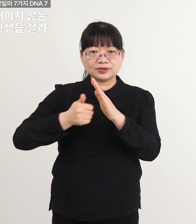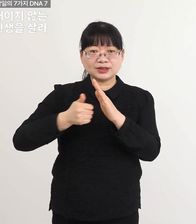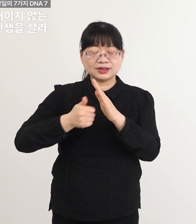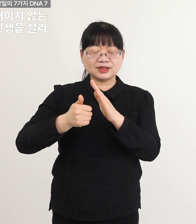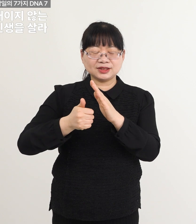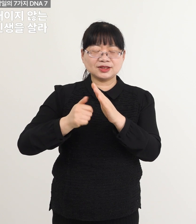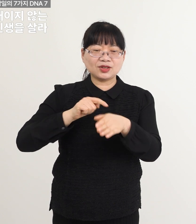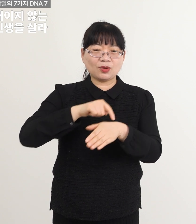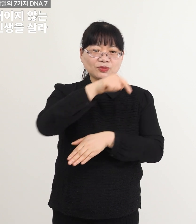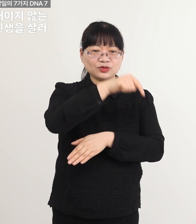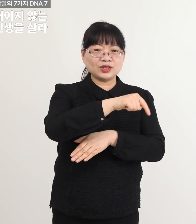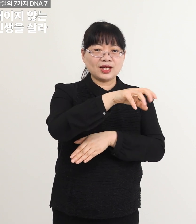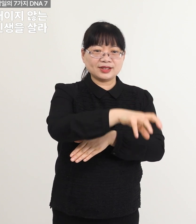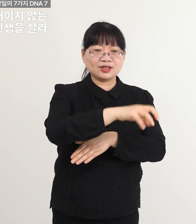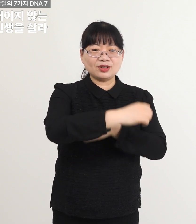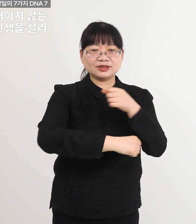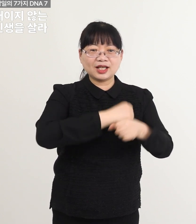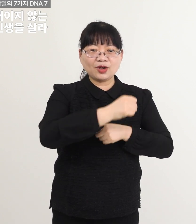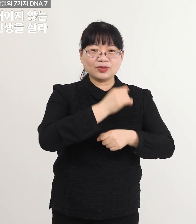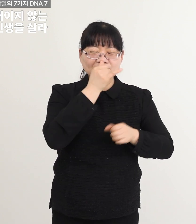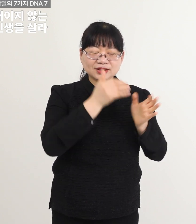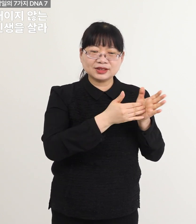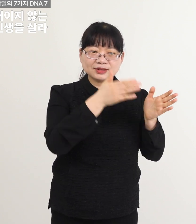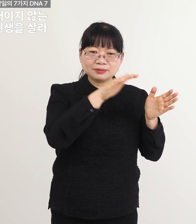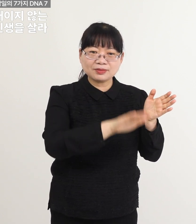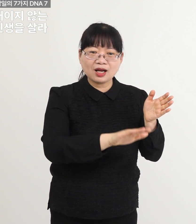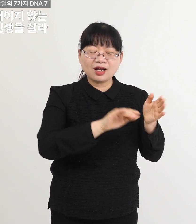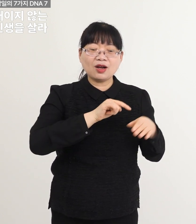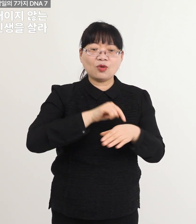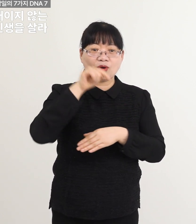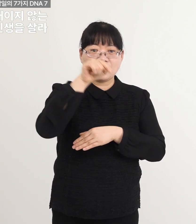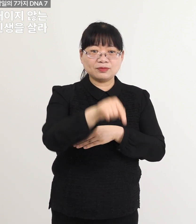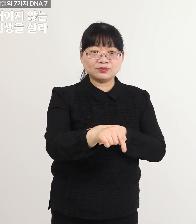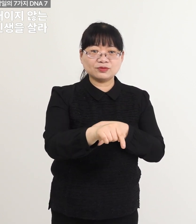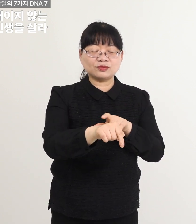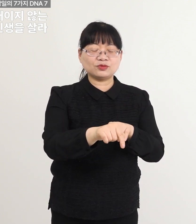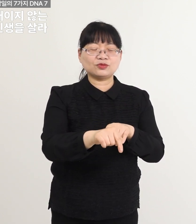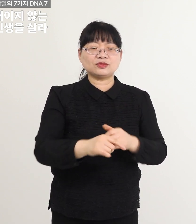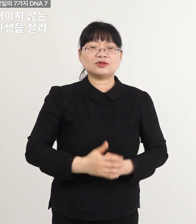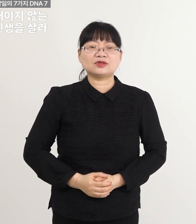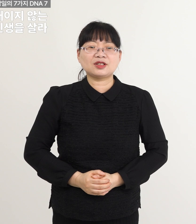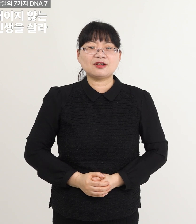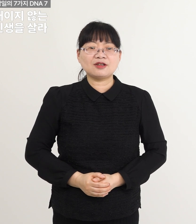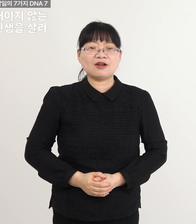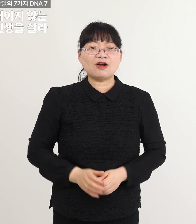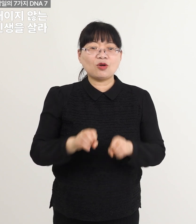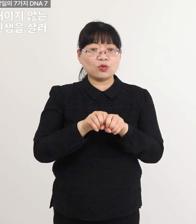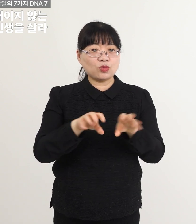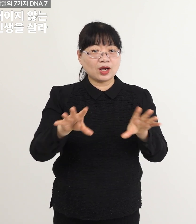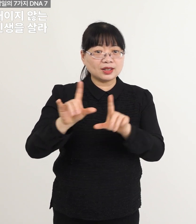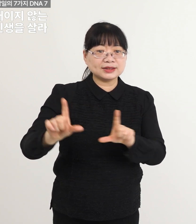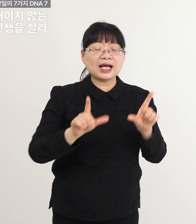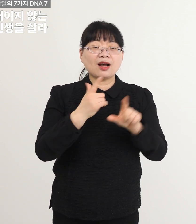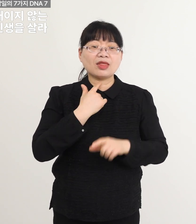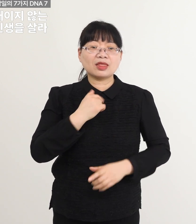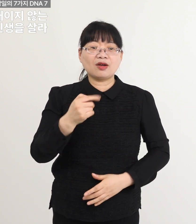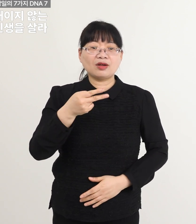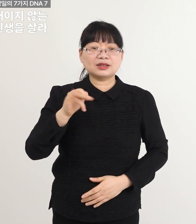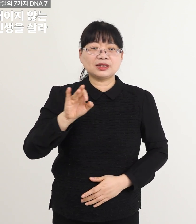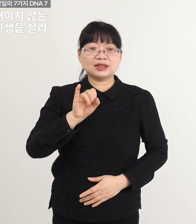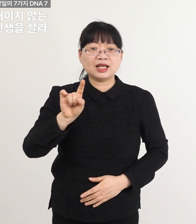외부에서는 자유로웠을 테니까 외부에 흩어져 살던